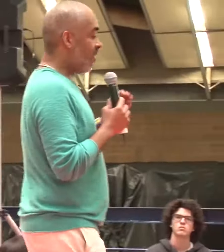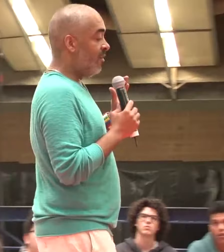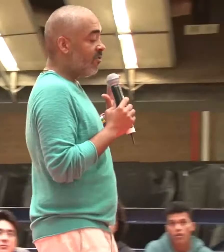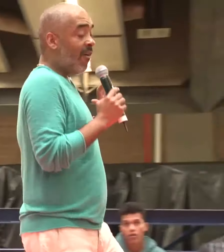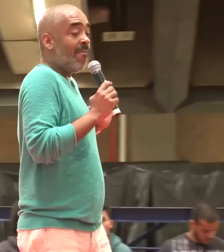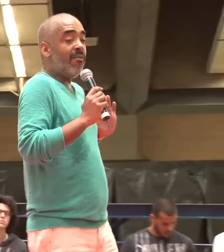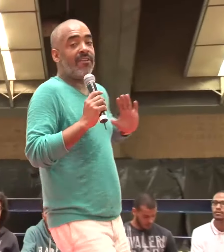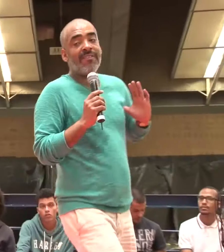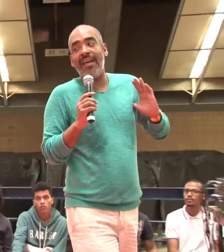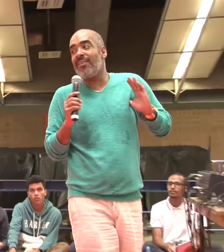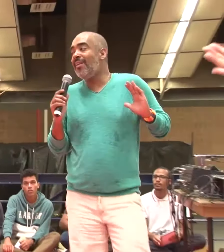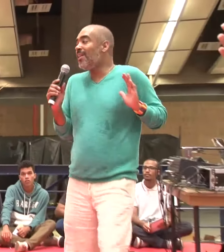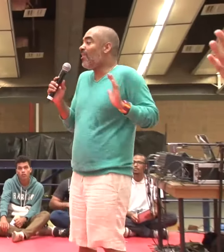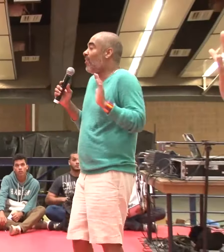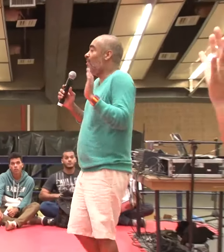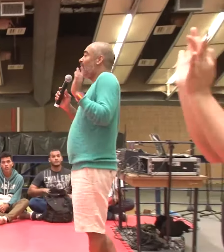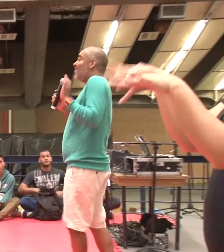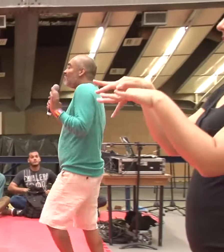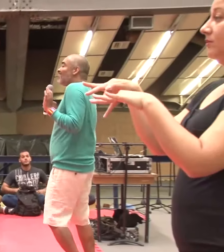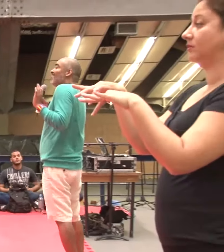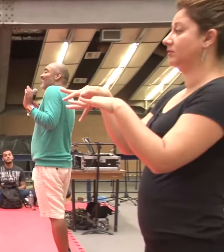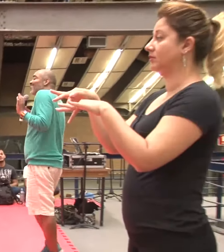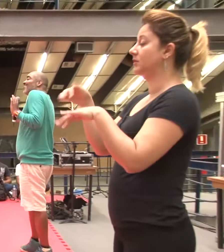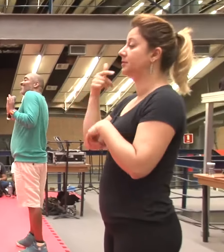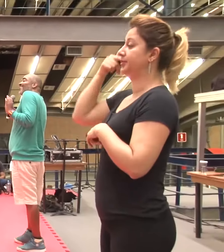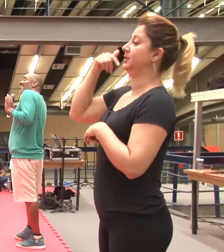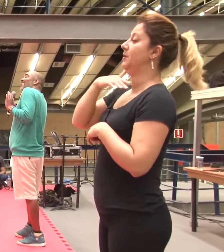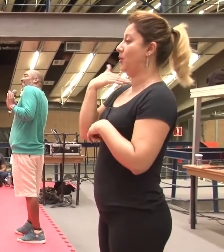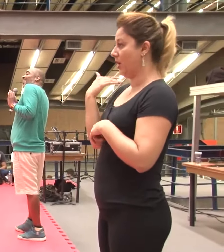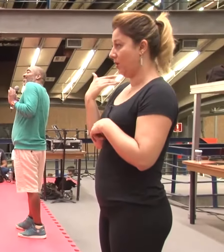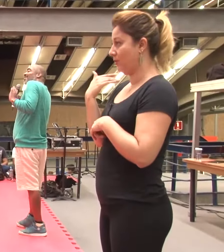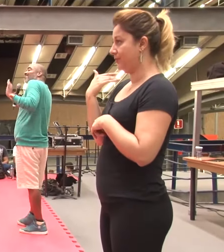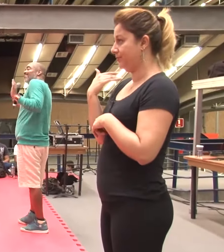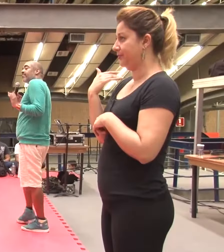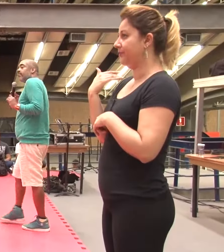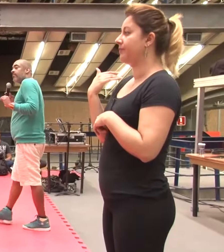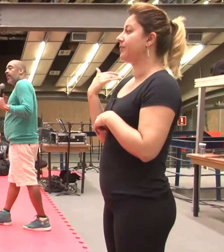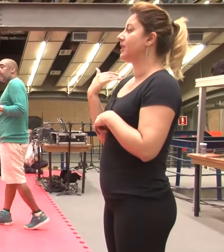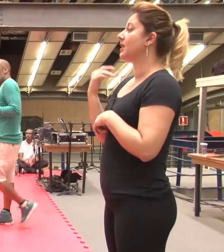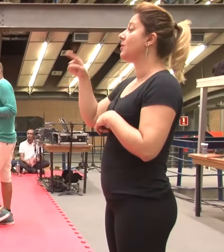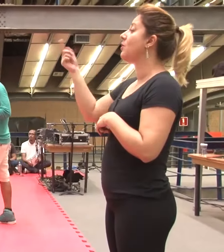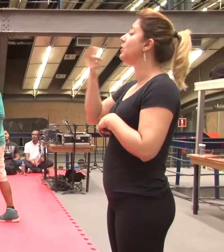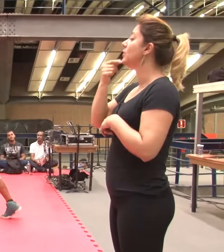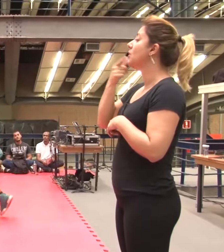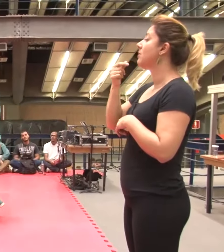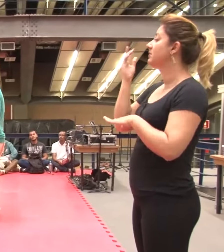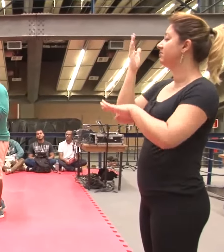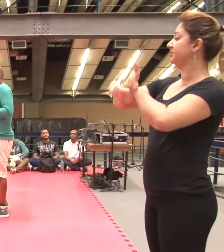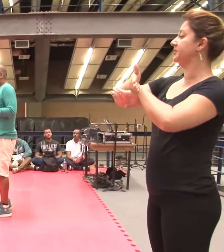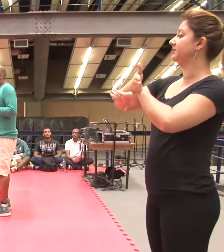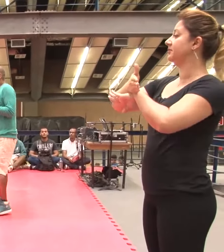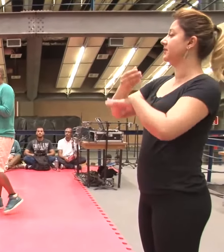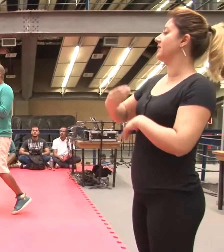e o João Romão ter saído lindo, loiro e feliz da história.